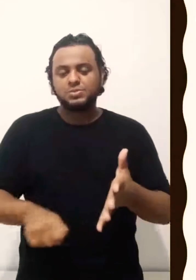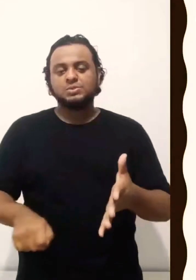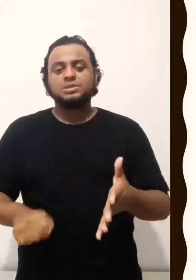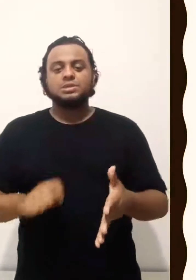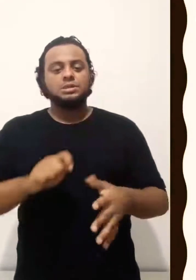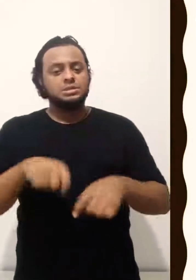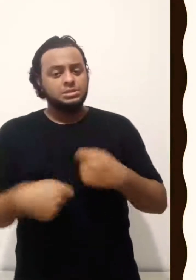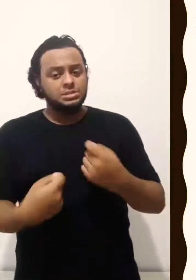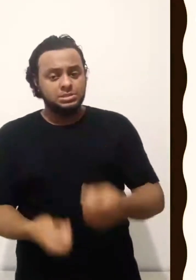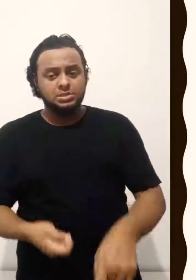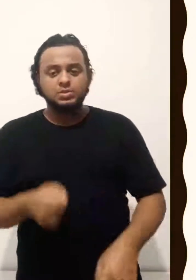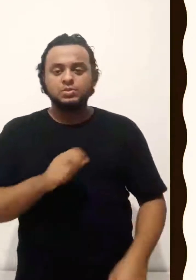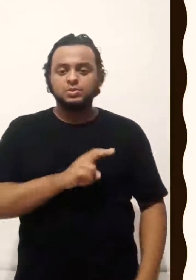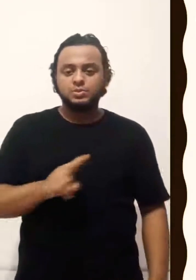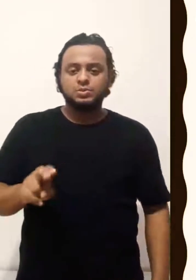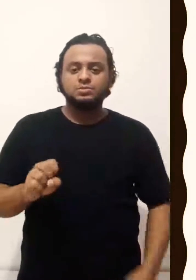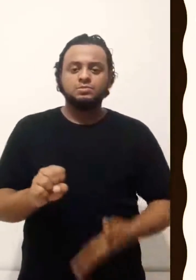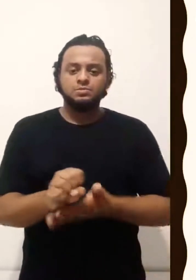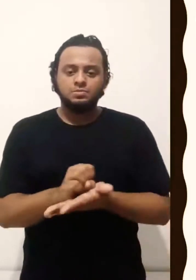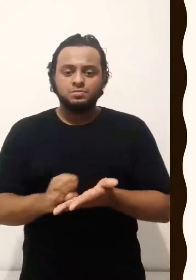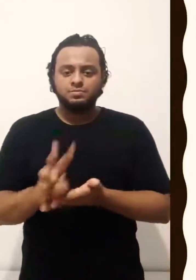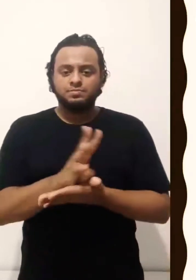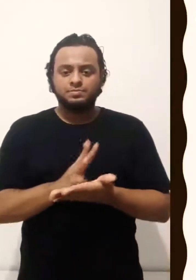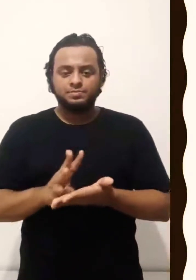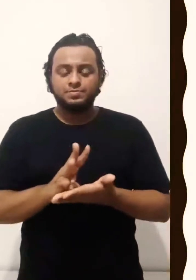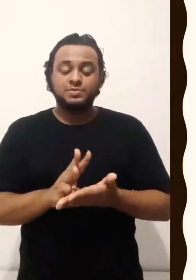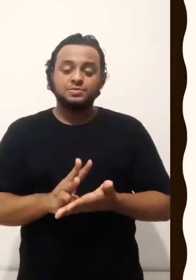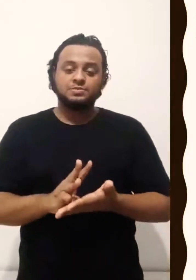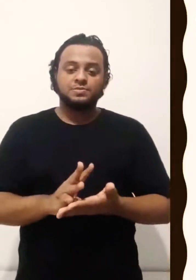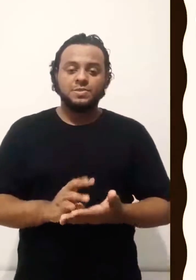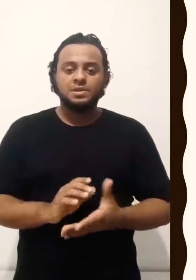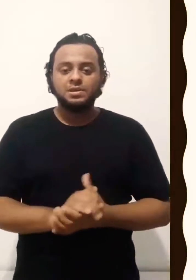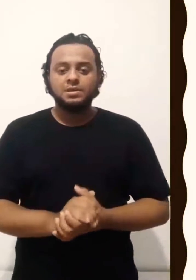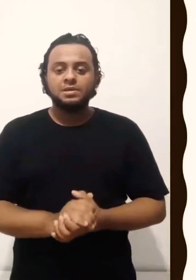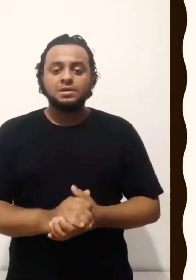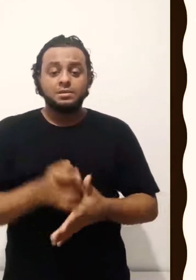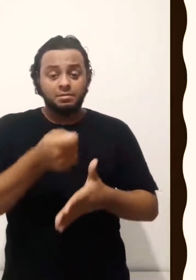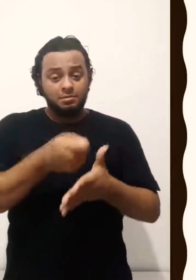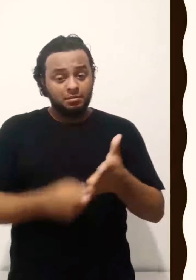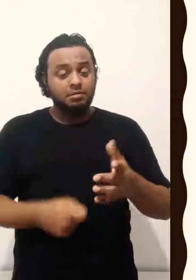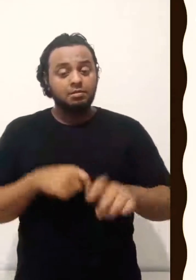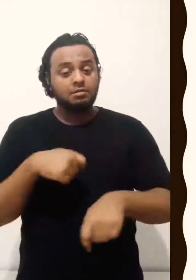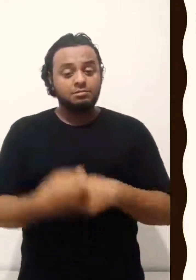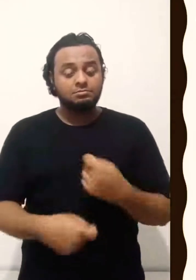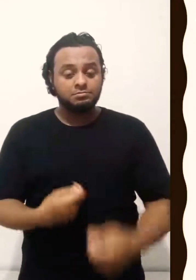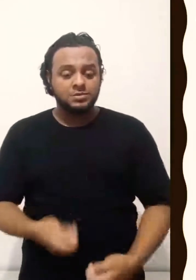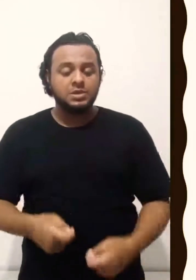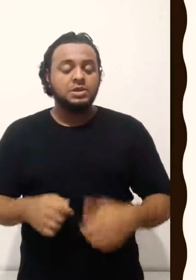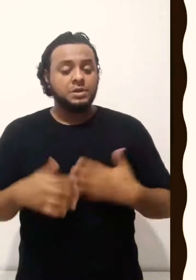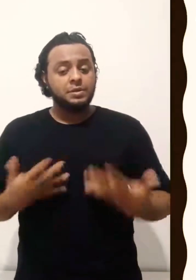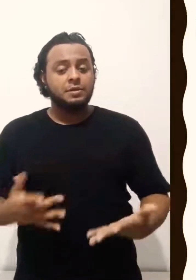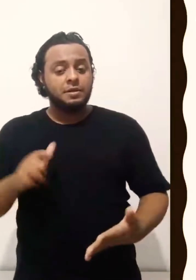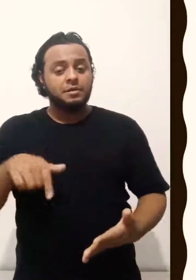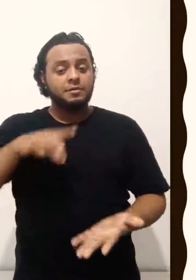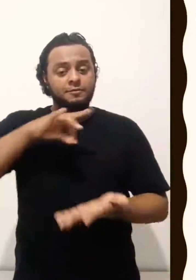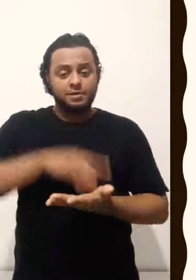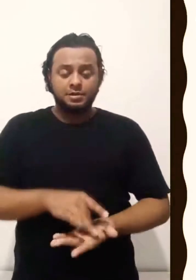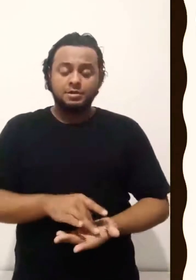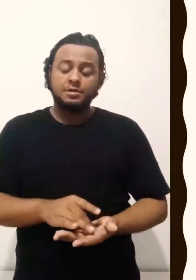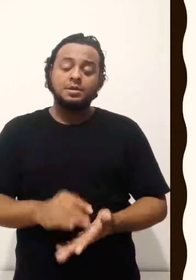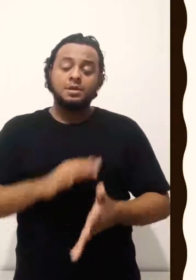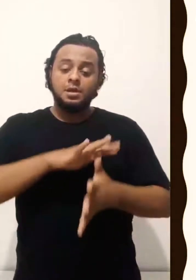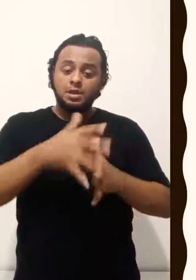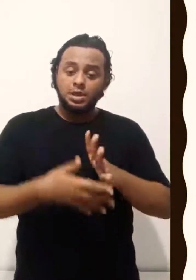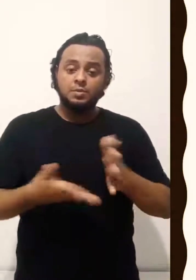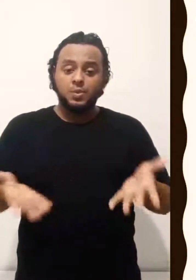esse sistema é conhecido como Signing Write, que significa escrita de sinais. Então isso é uma verdade.